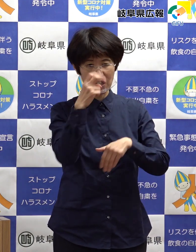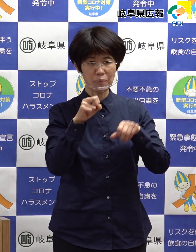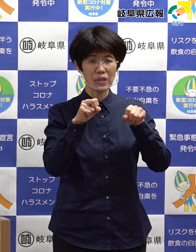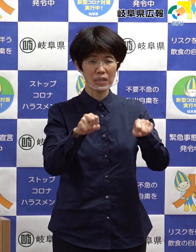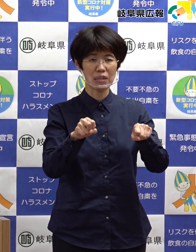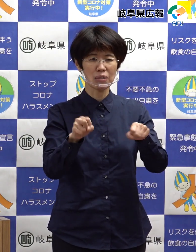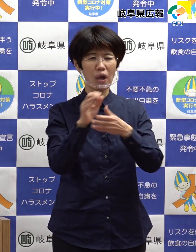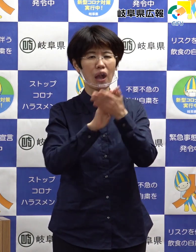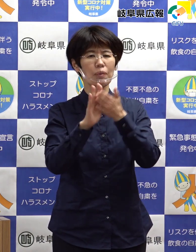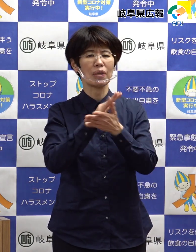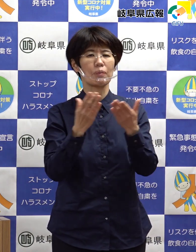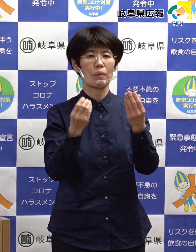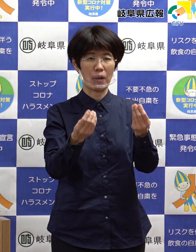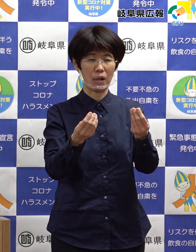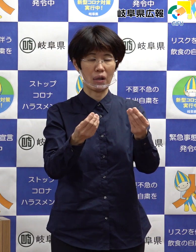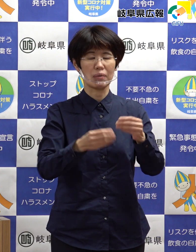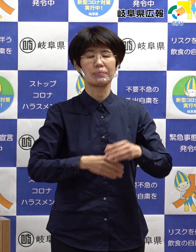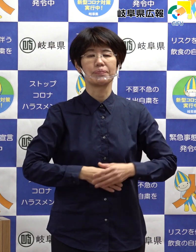ですね。